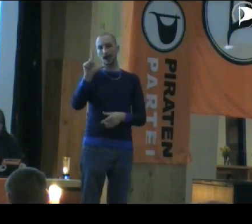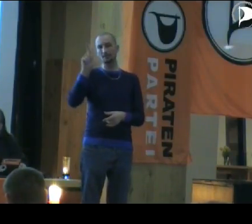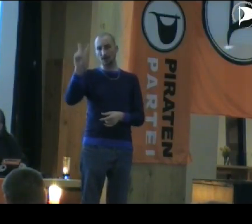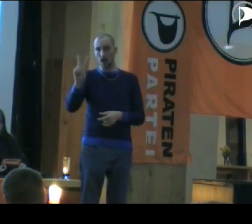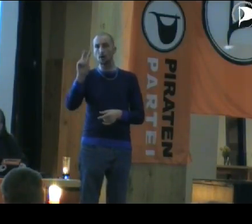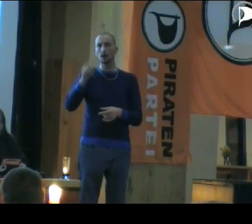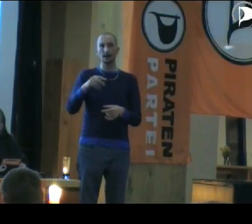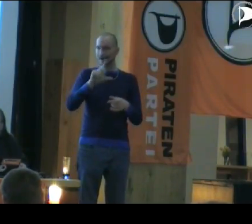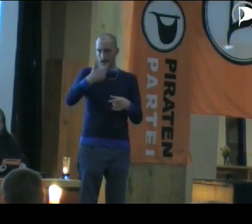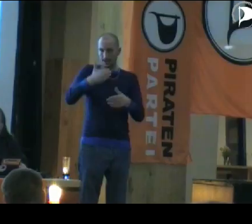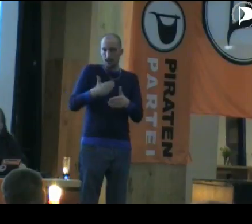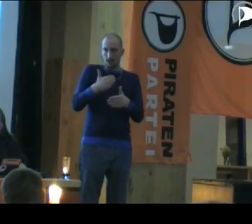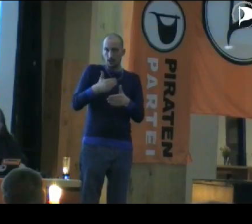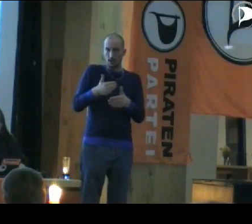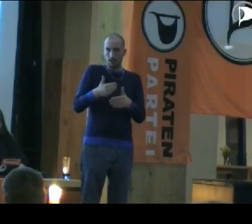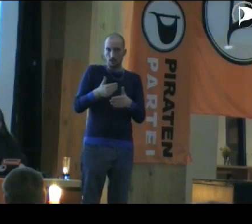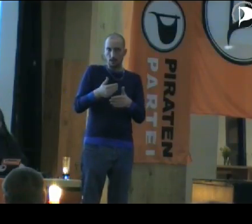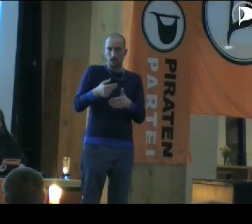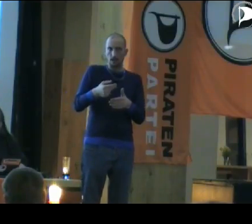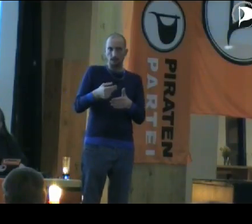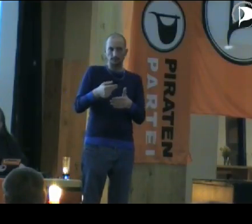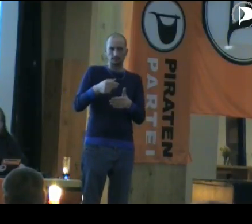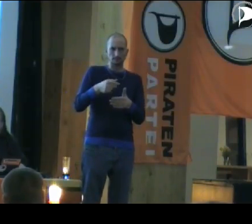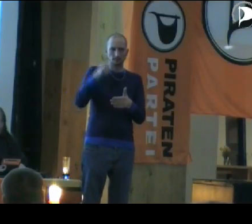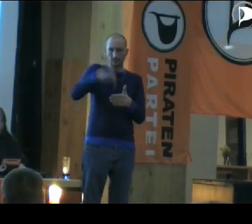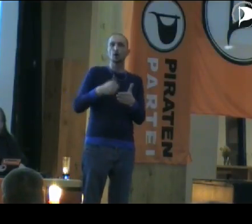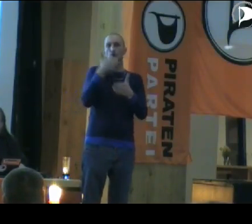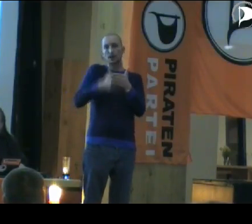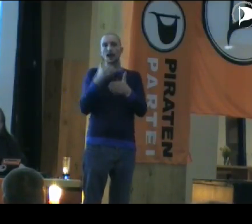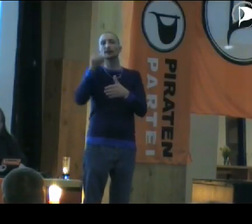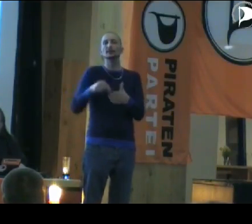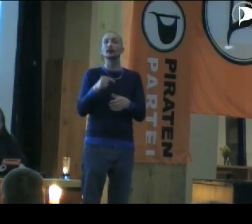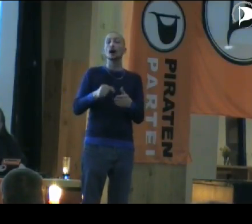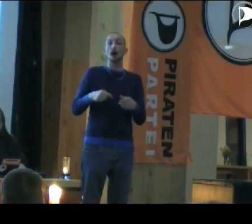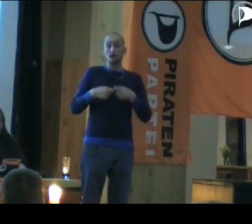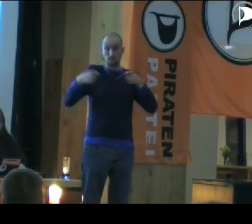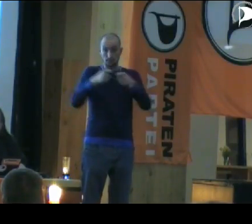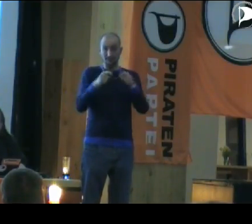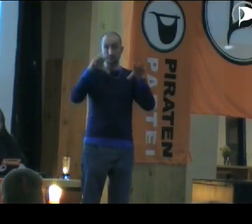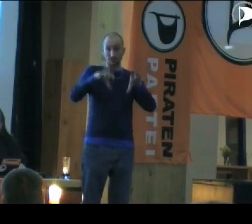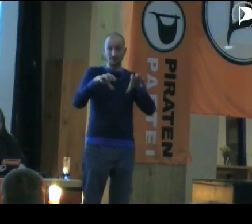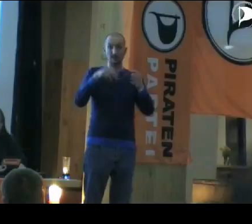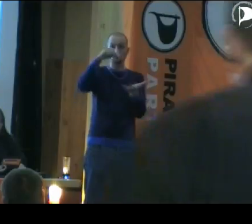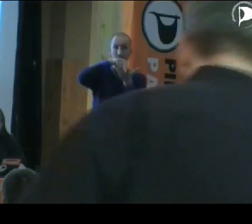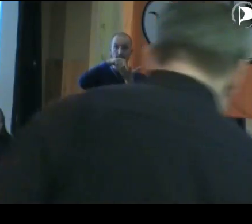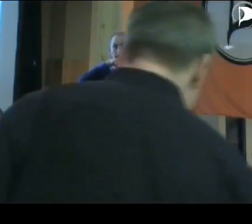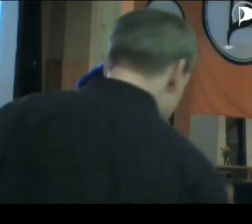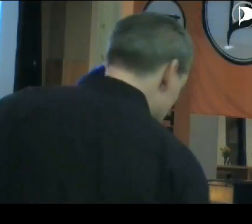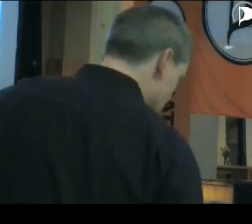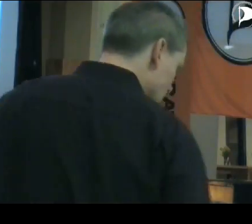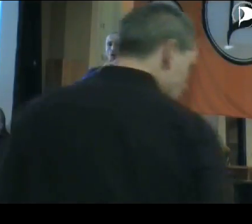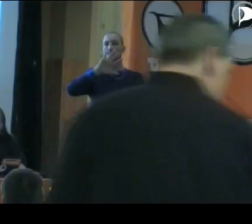auffressen wird wenn man sieht dass die bundesgeschäftsstelle eine ermittlerin hat